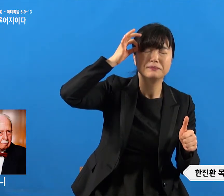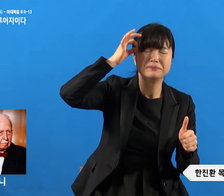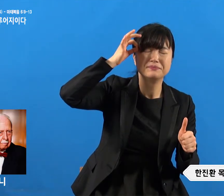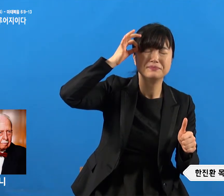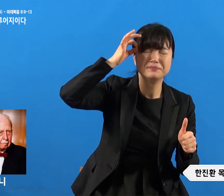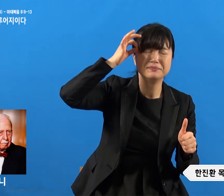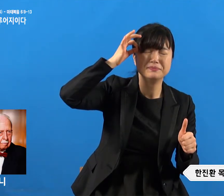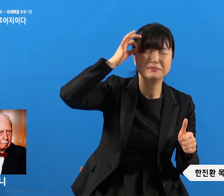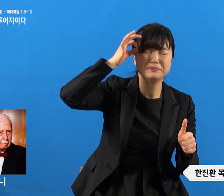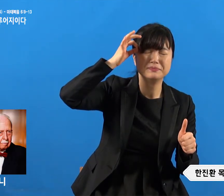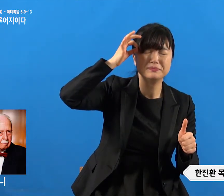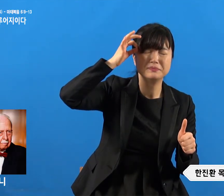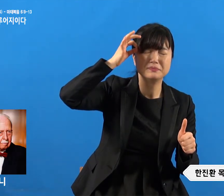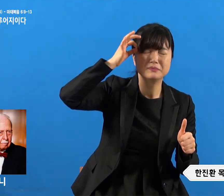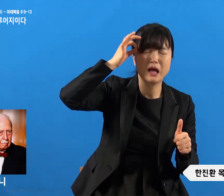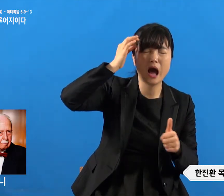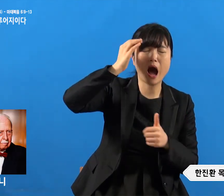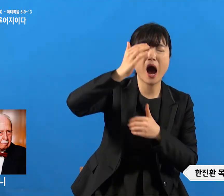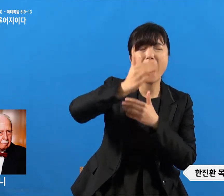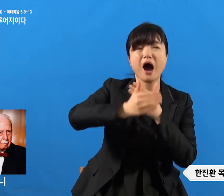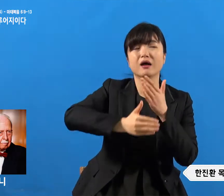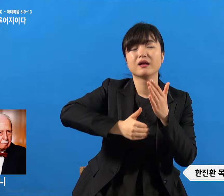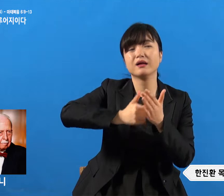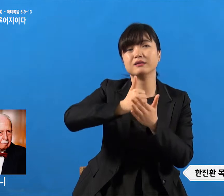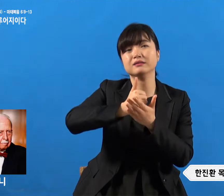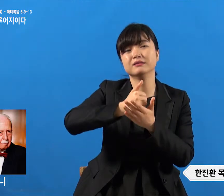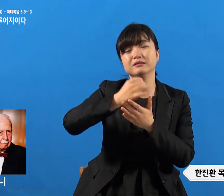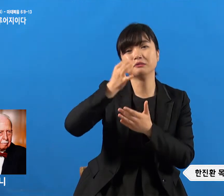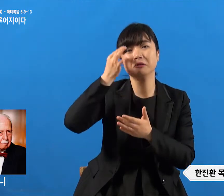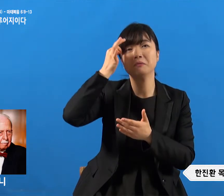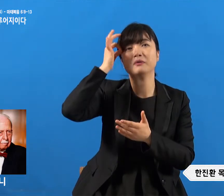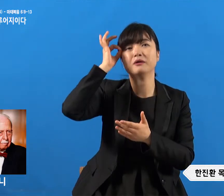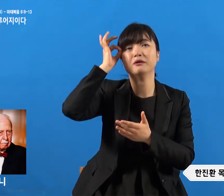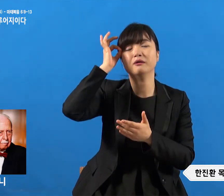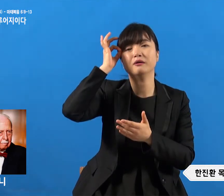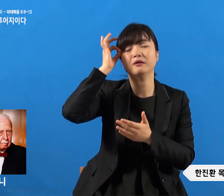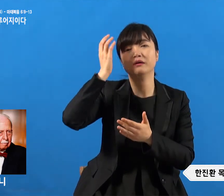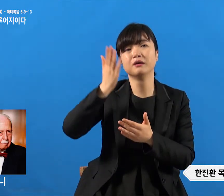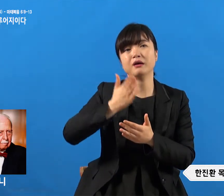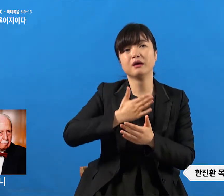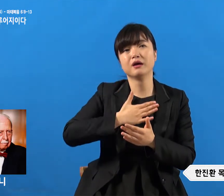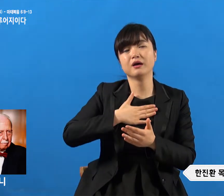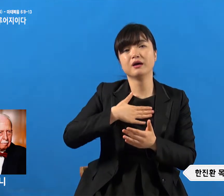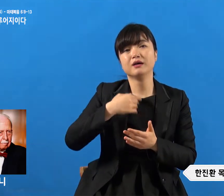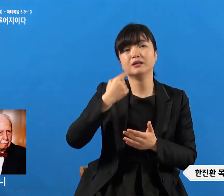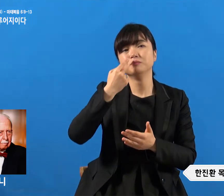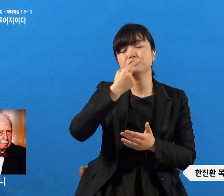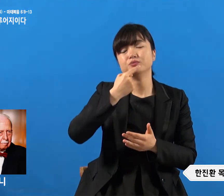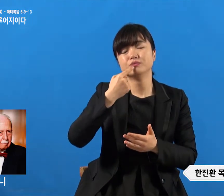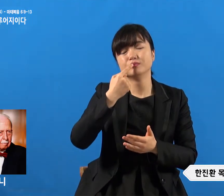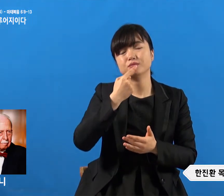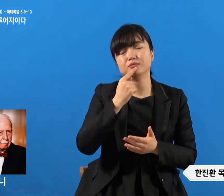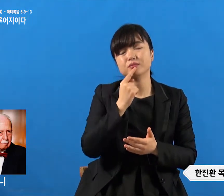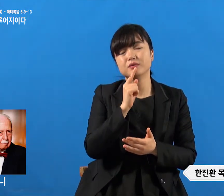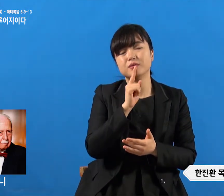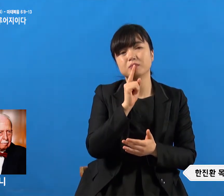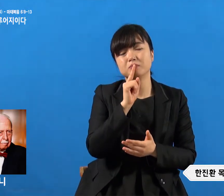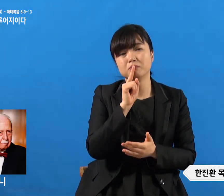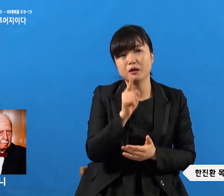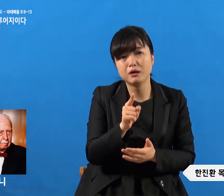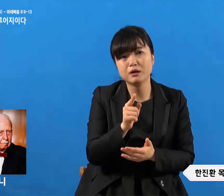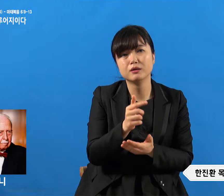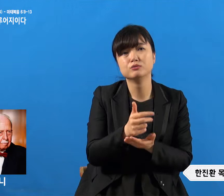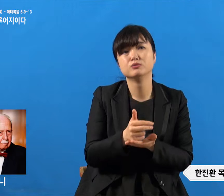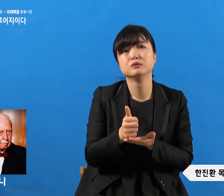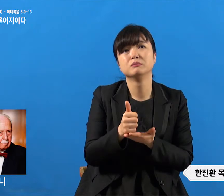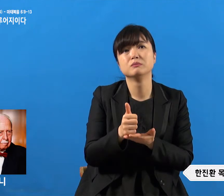까마득히 떠나서 살았던 하나님이 생각이 났습니다. 자기도 모르게 입술에서 이런 말이 흘러나왔습니다.